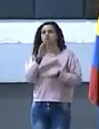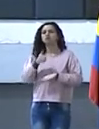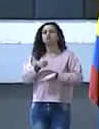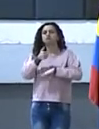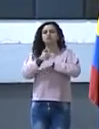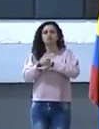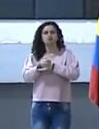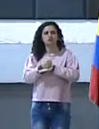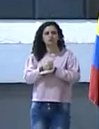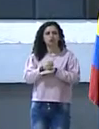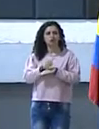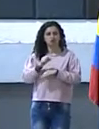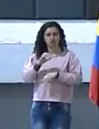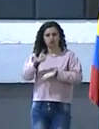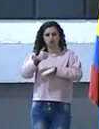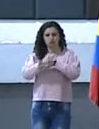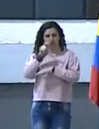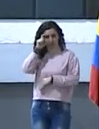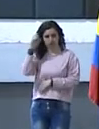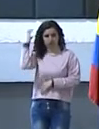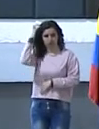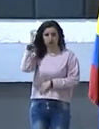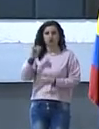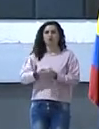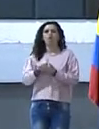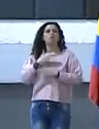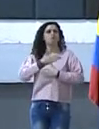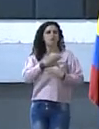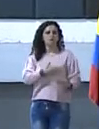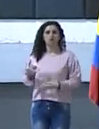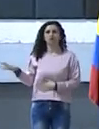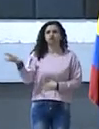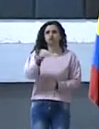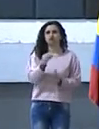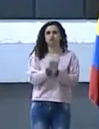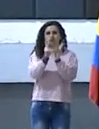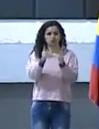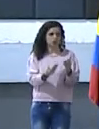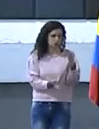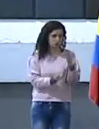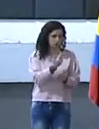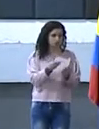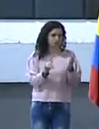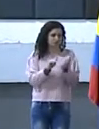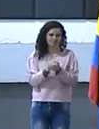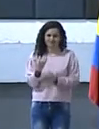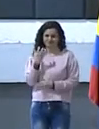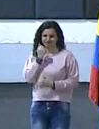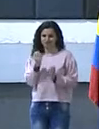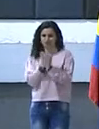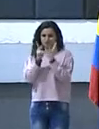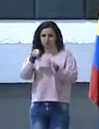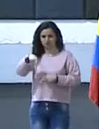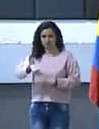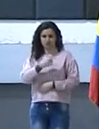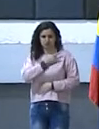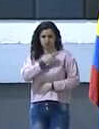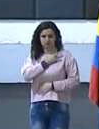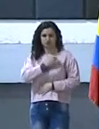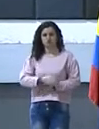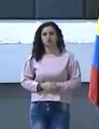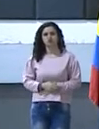rector leonardo fabio martínez extiende un saludo de bienvenida a todos los estudiantes nuevos y antiguos de nuestra universidad